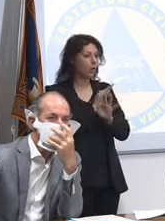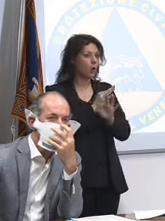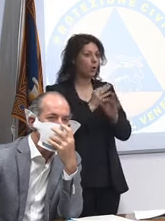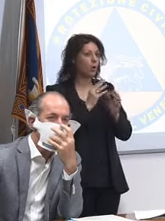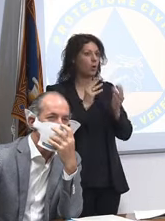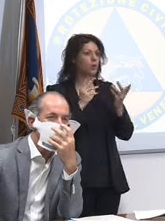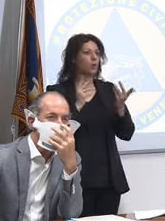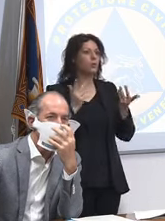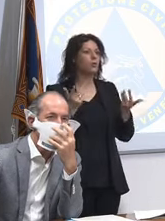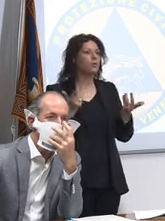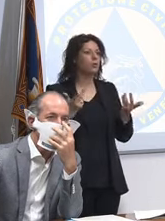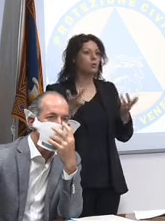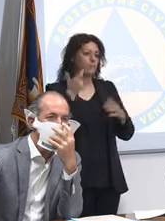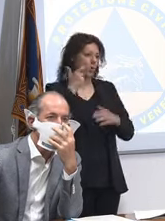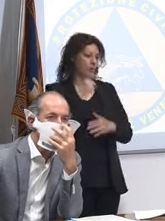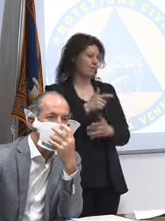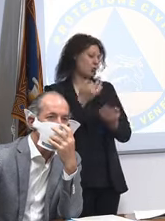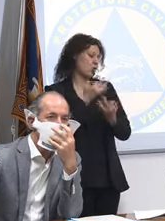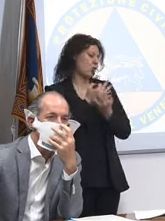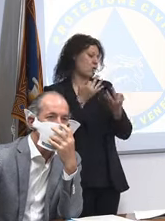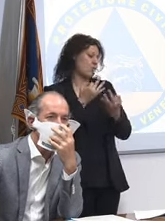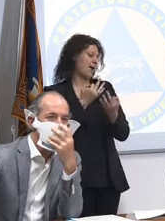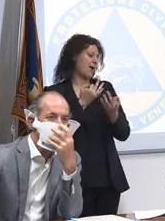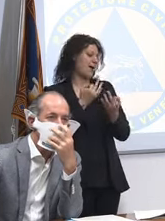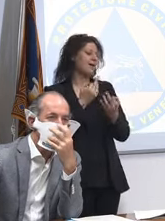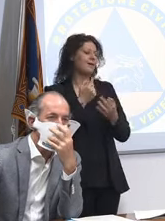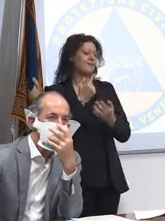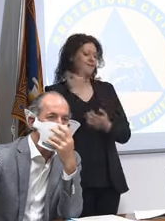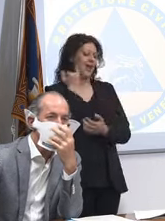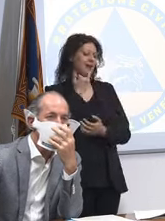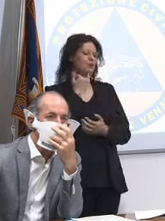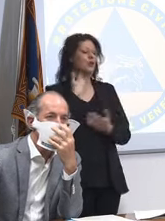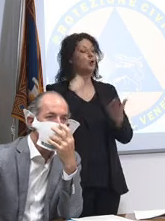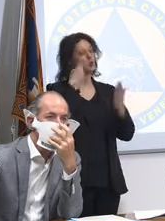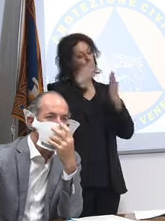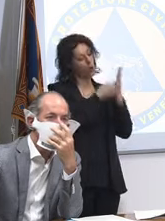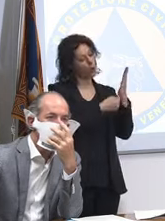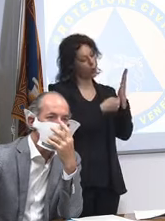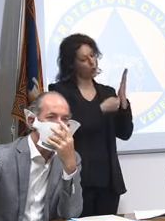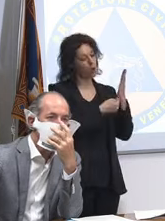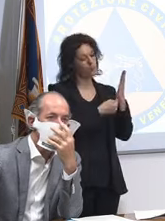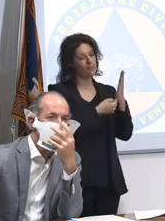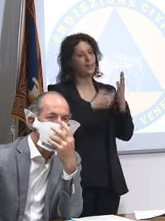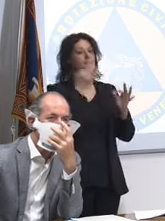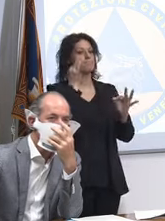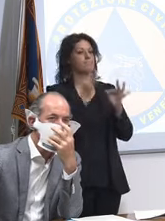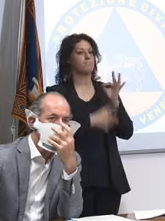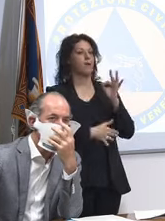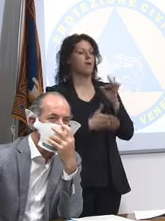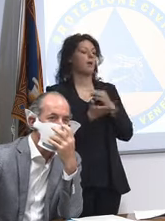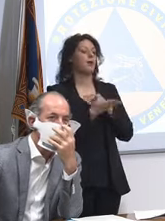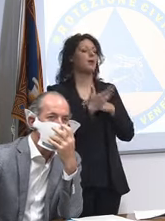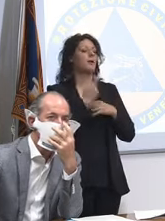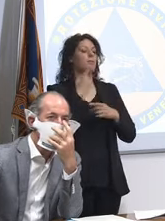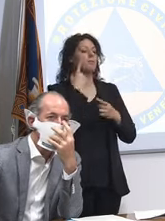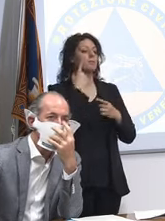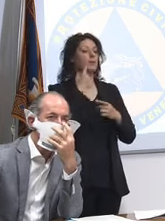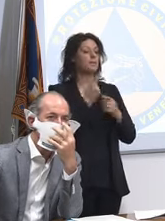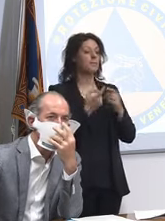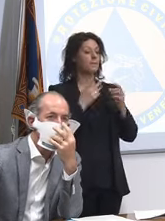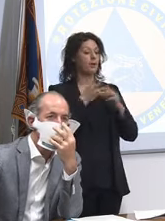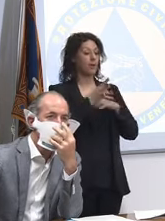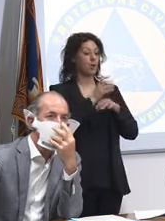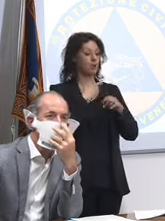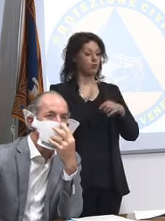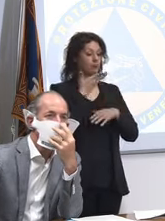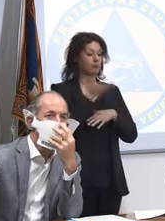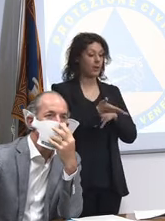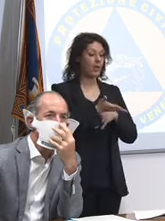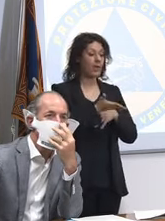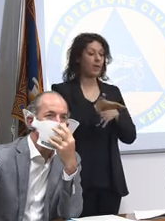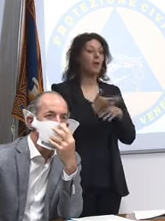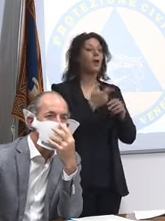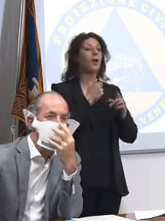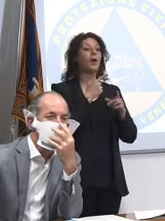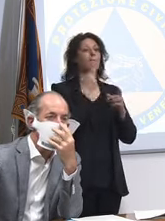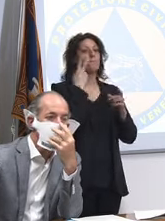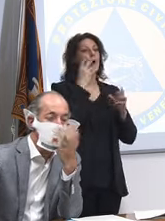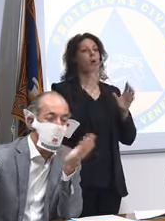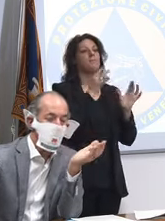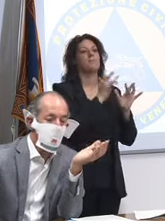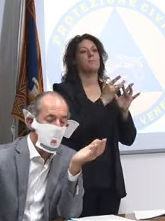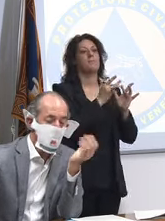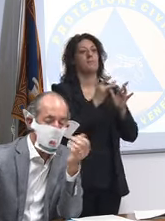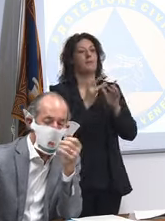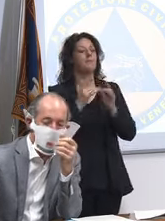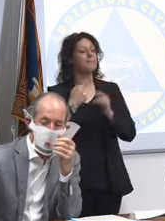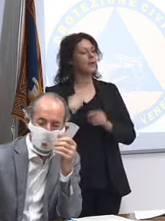positivo, riesci in 2 minuti a tracciare tutti. In 2 locali che frequentato ieri sera, nessuno mi ha chiesto nulla,